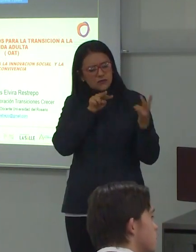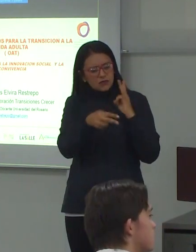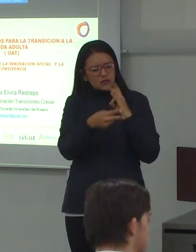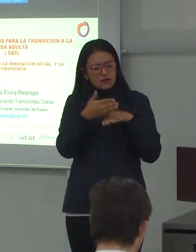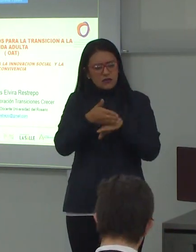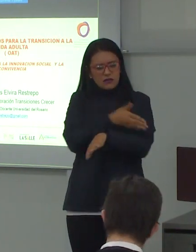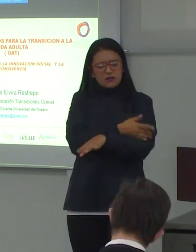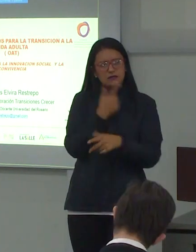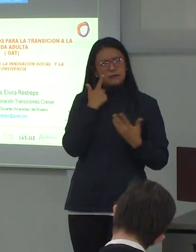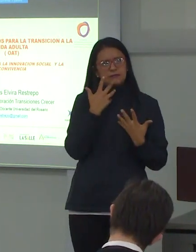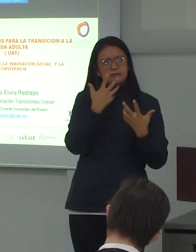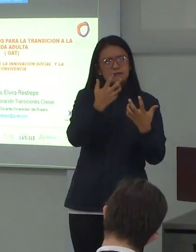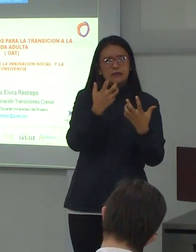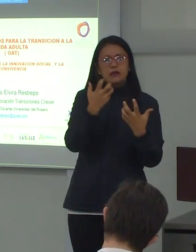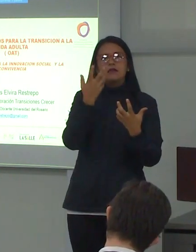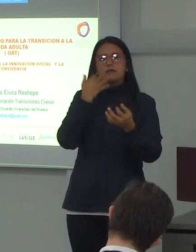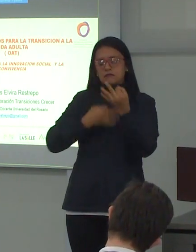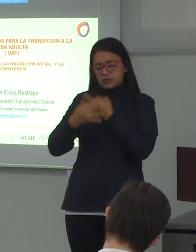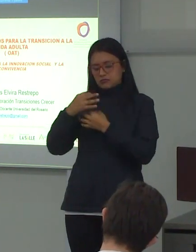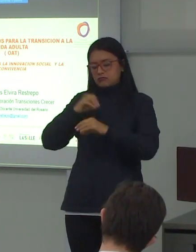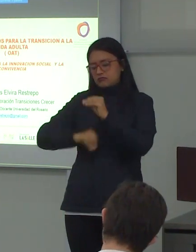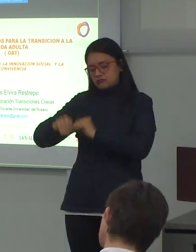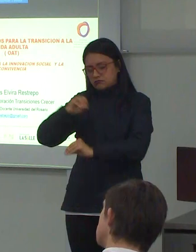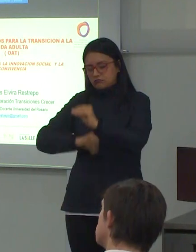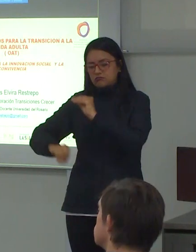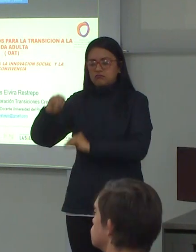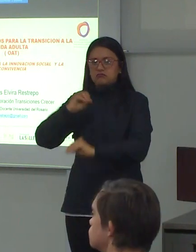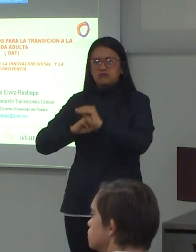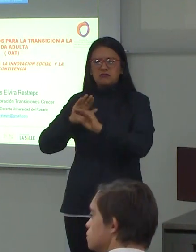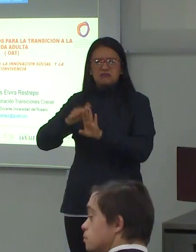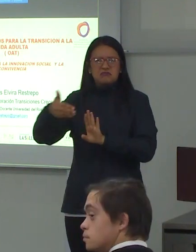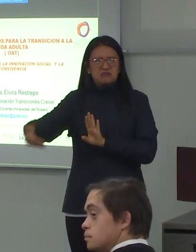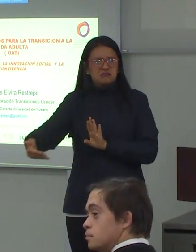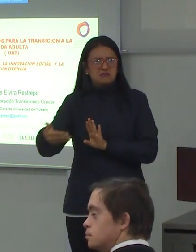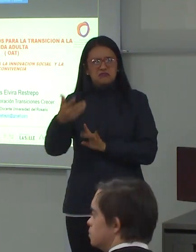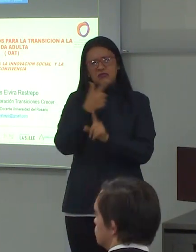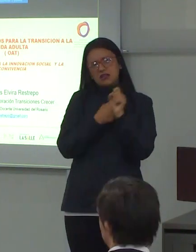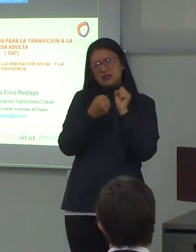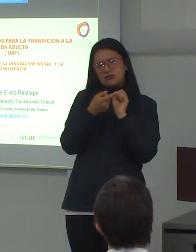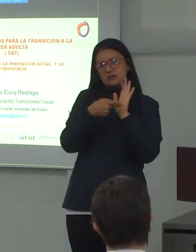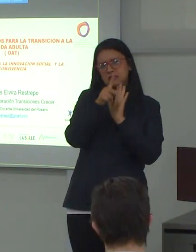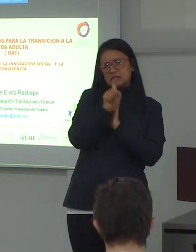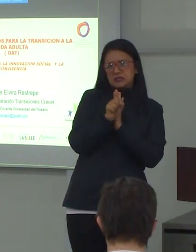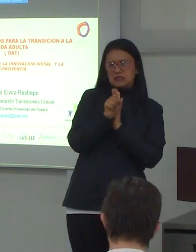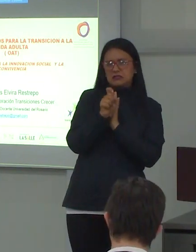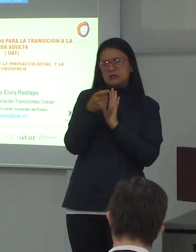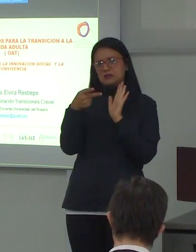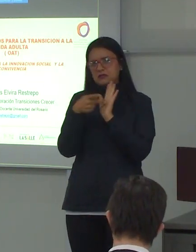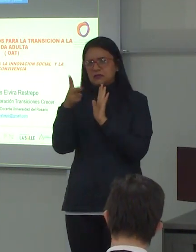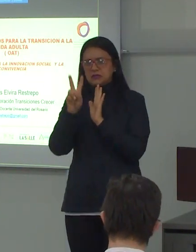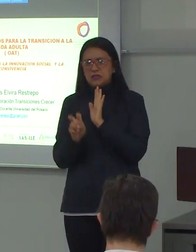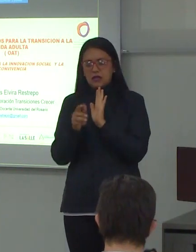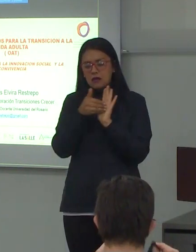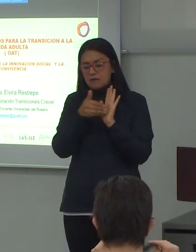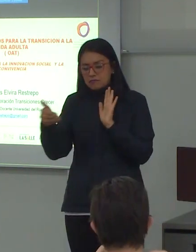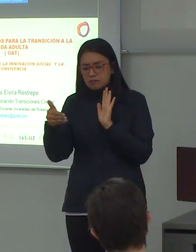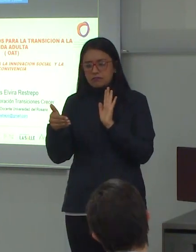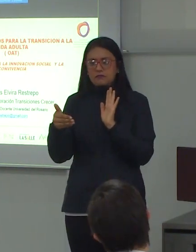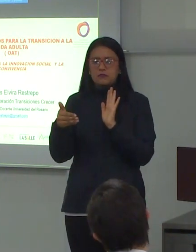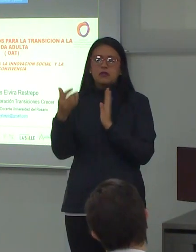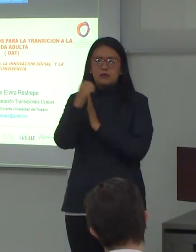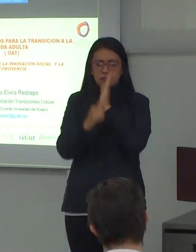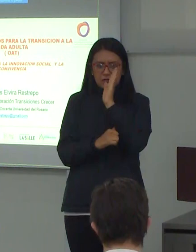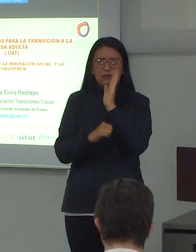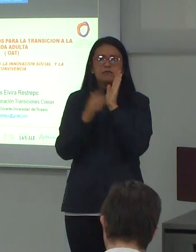en ese momento y qué se fue construyendo ya posterior, estoy hablando del año 2016-2017, ya con el programa